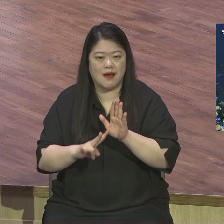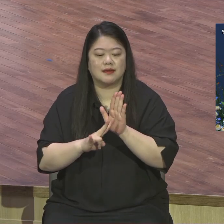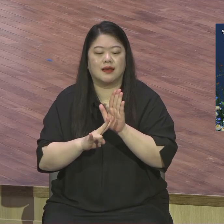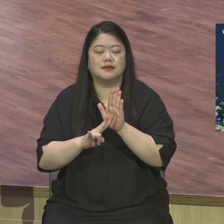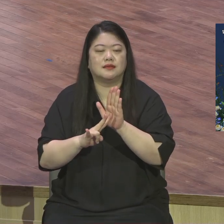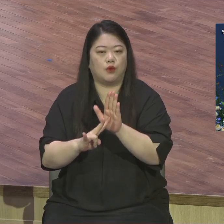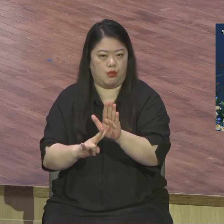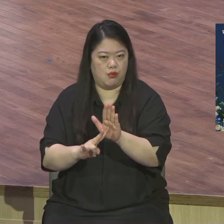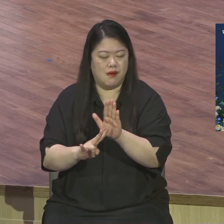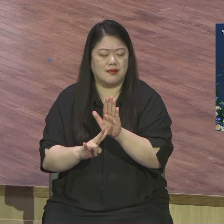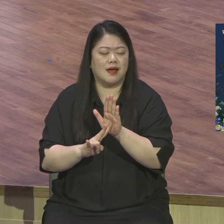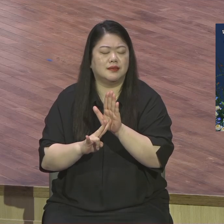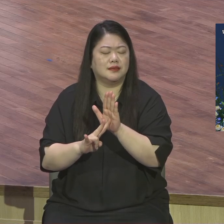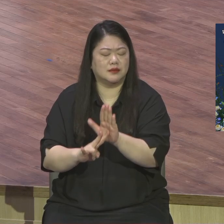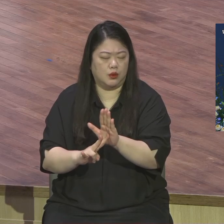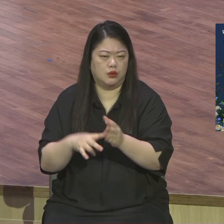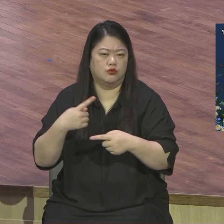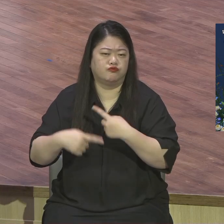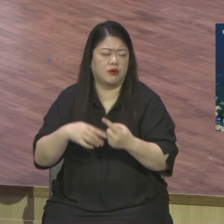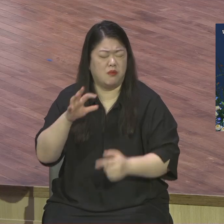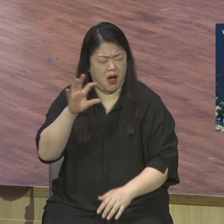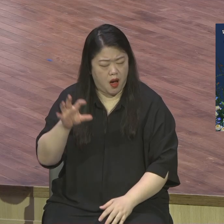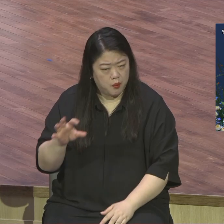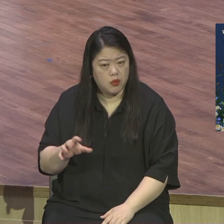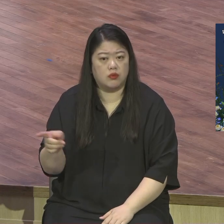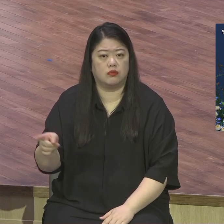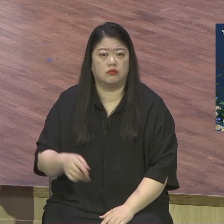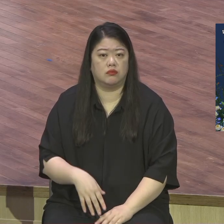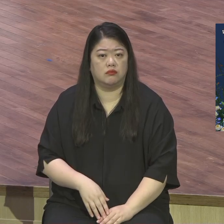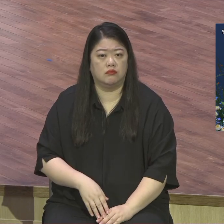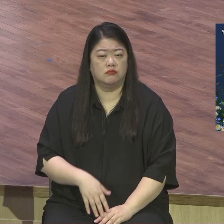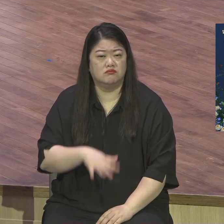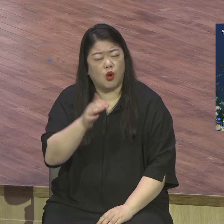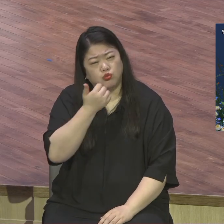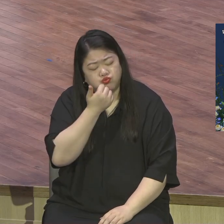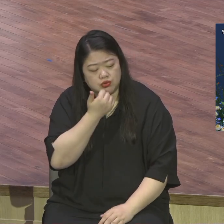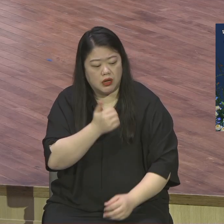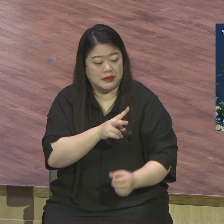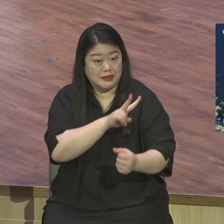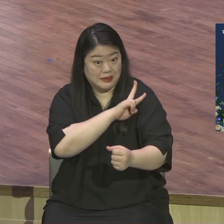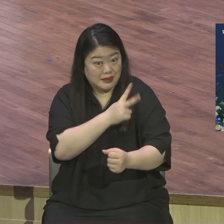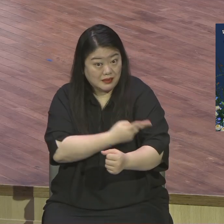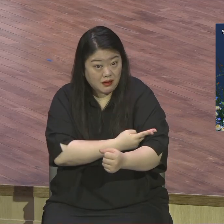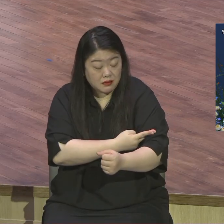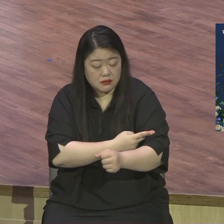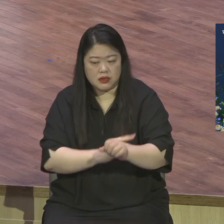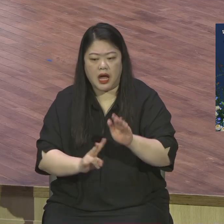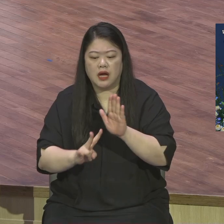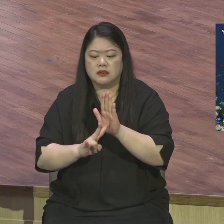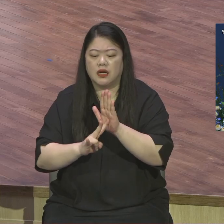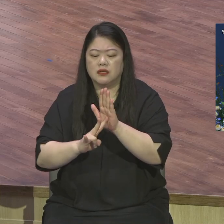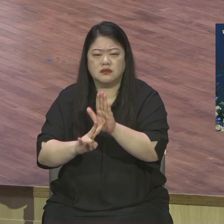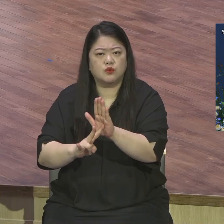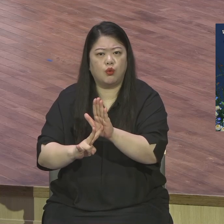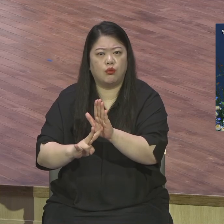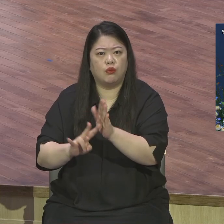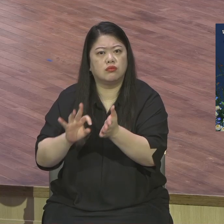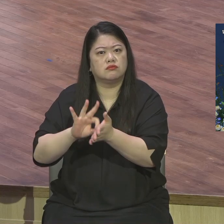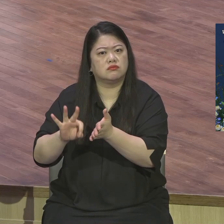이단들이 하는 게 전부 게시록을 가지고 자기들 나름대로 만들어서 하거든요. 이단은 이왕 칼른도